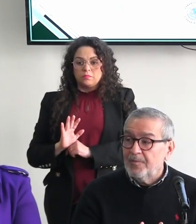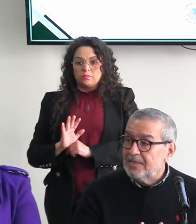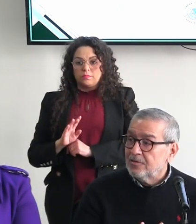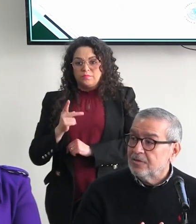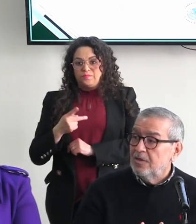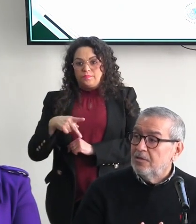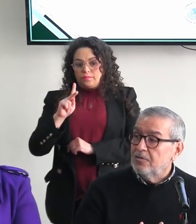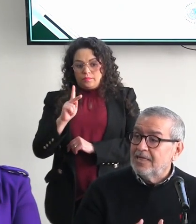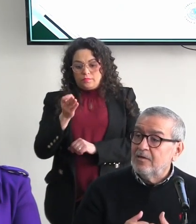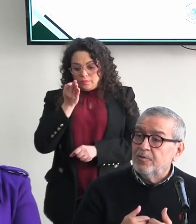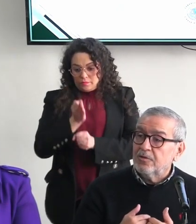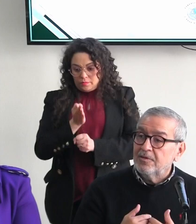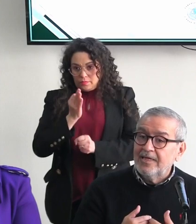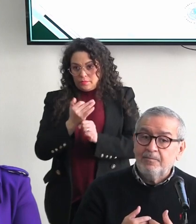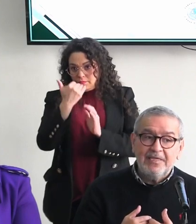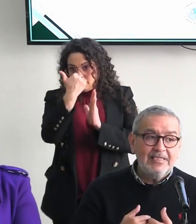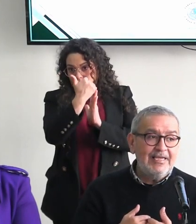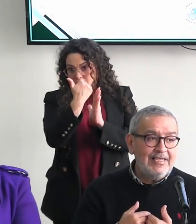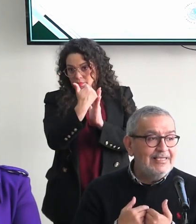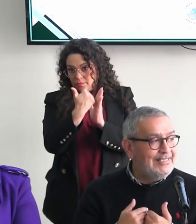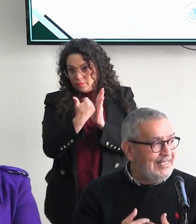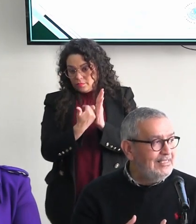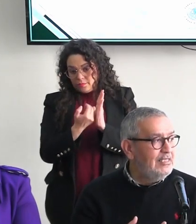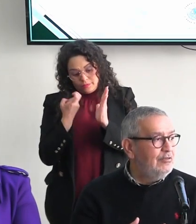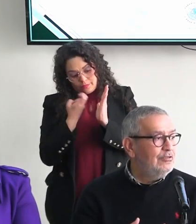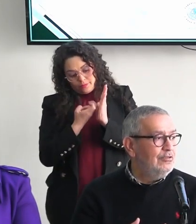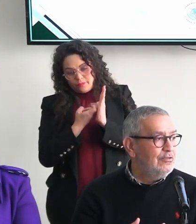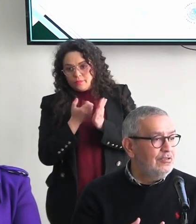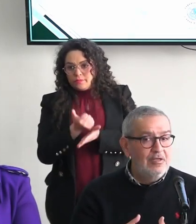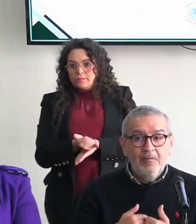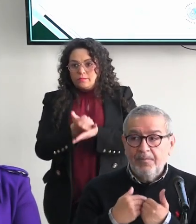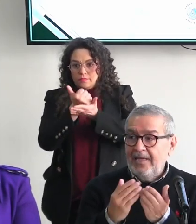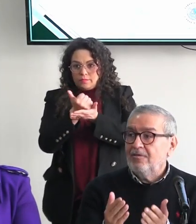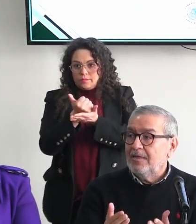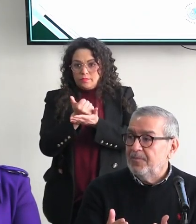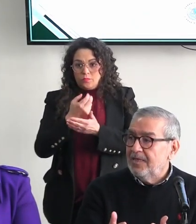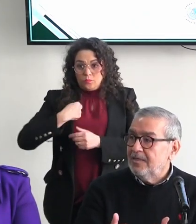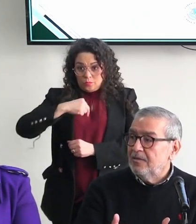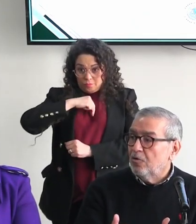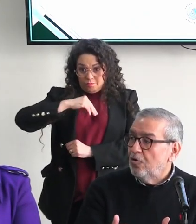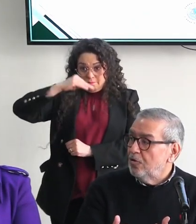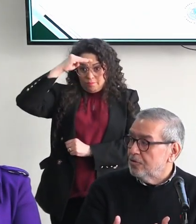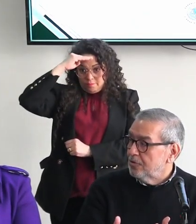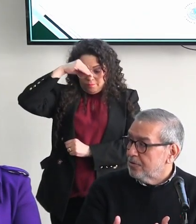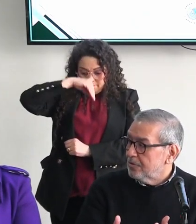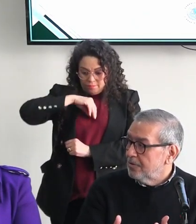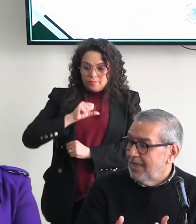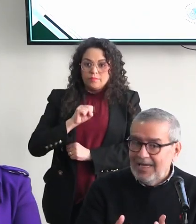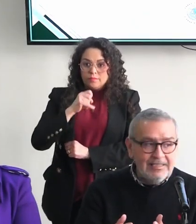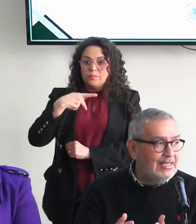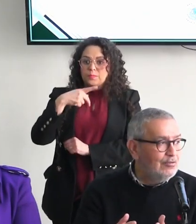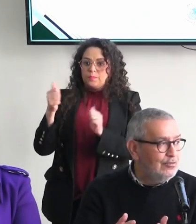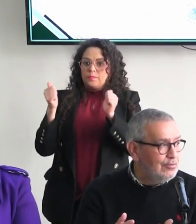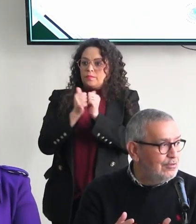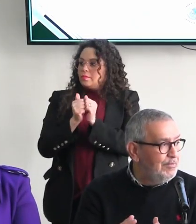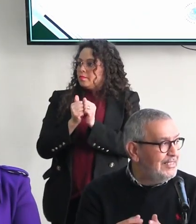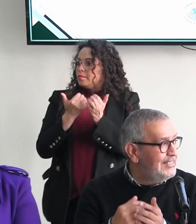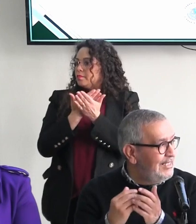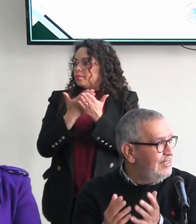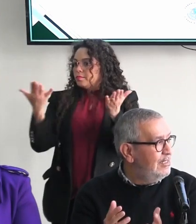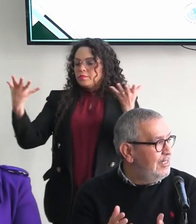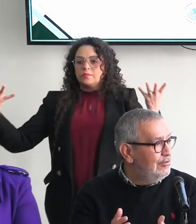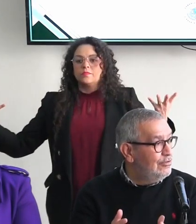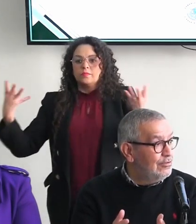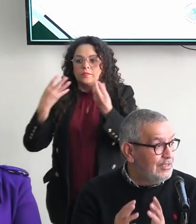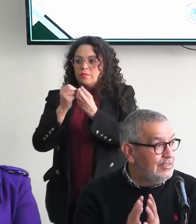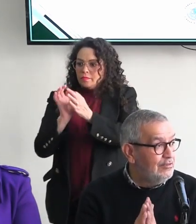estos momentos, nos dan la oportunidad de pensar desde nosotros, pero también con los otros, hacia los otros,